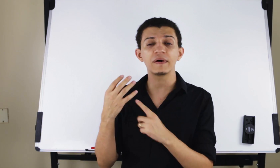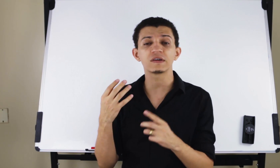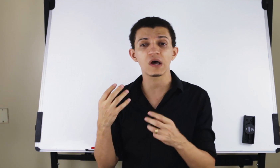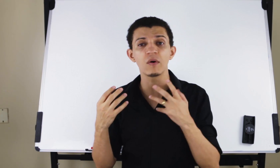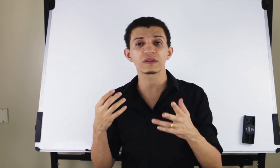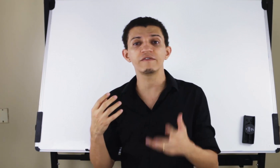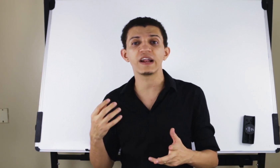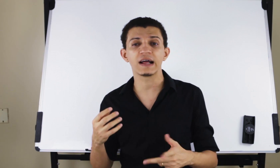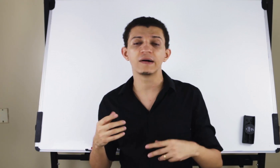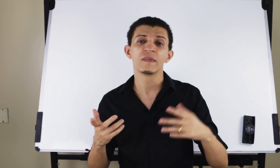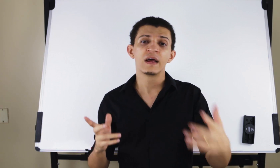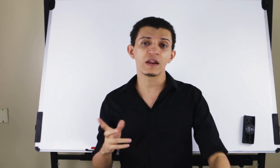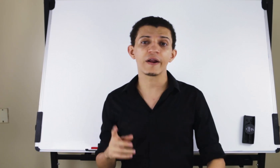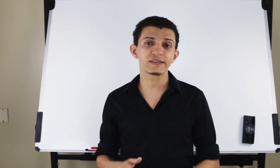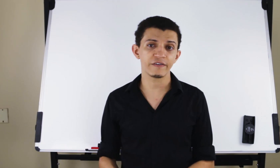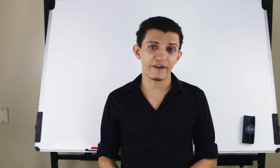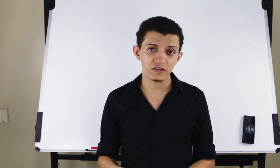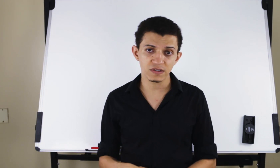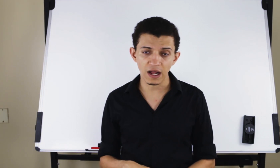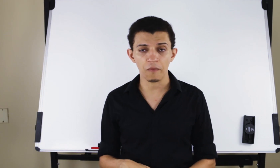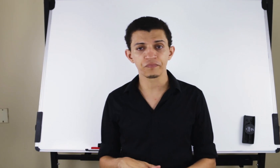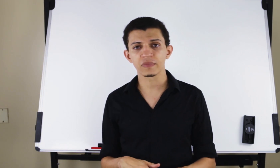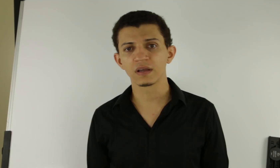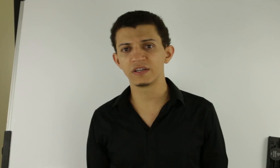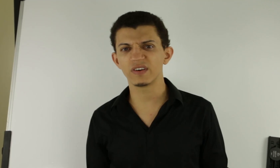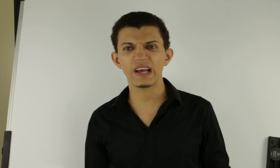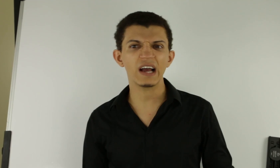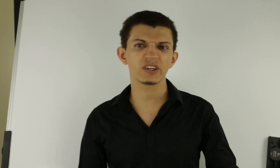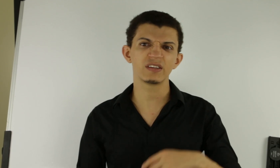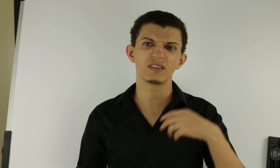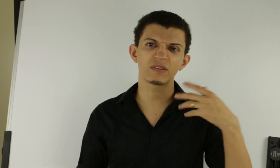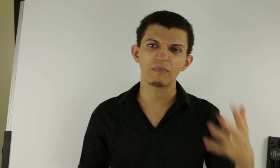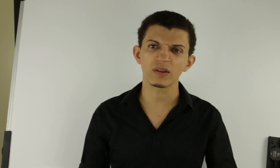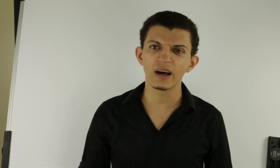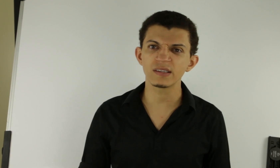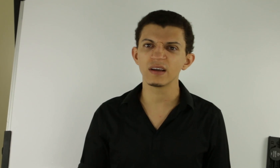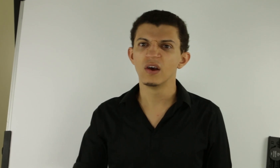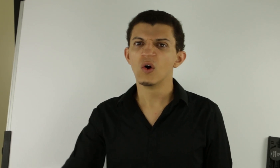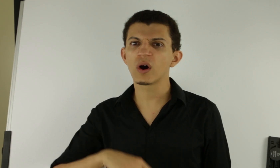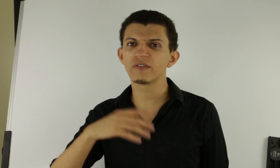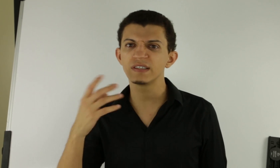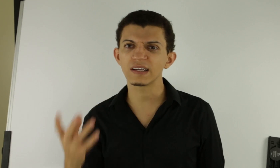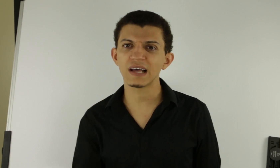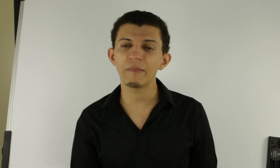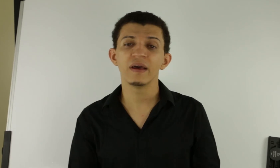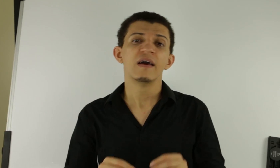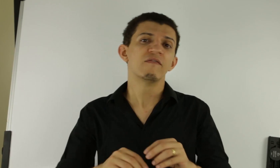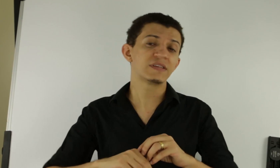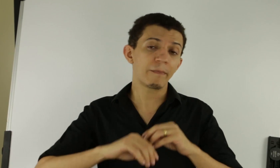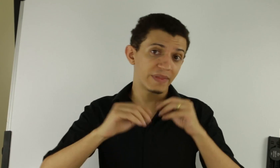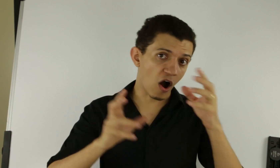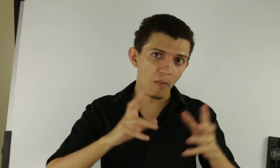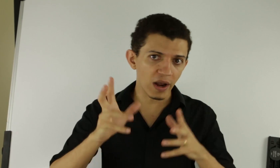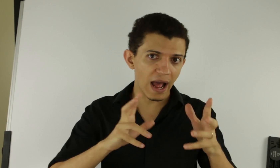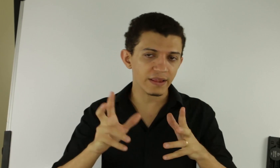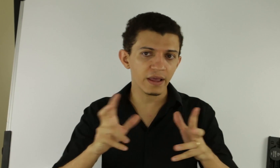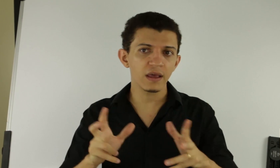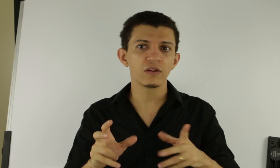da sua mão está virada na hora que você faz o sinal. Se você acha que isso não tem importância, ou que você já sabe, você dá uma olhada aí no